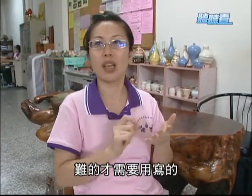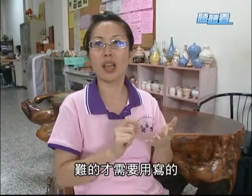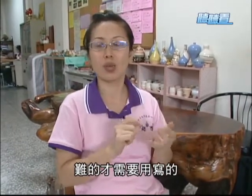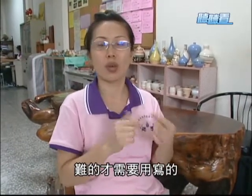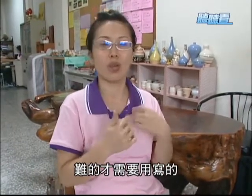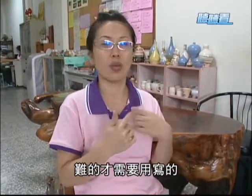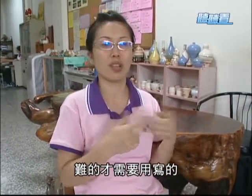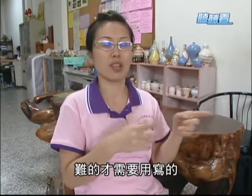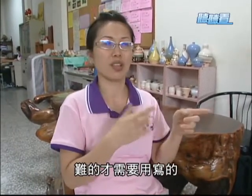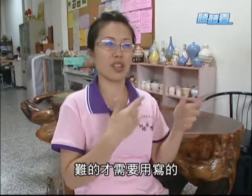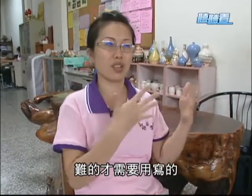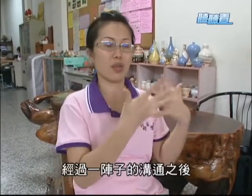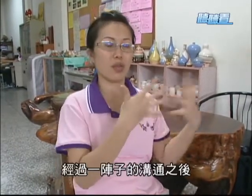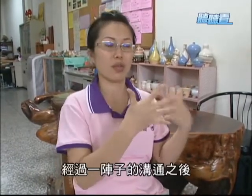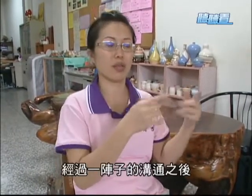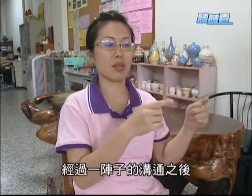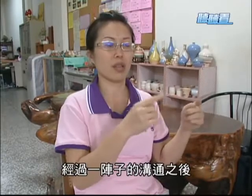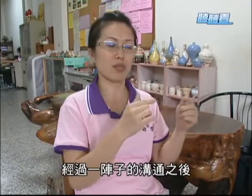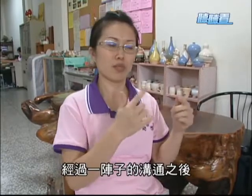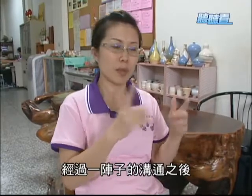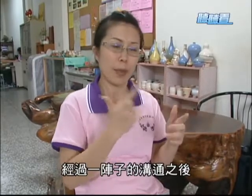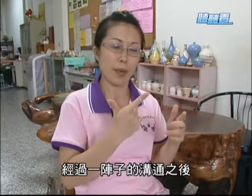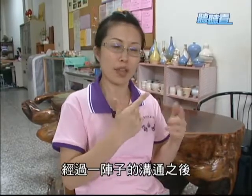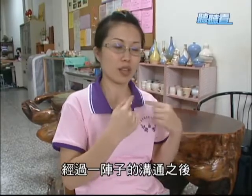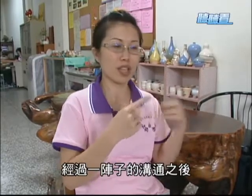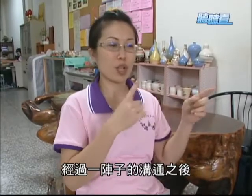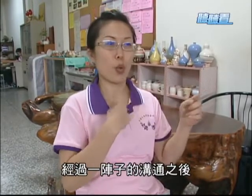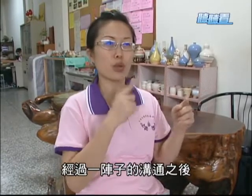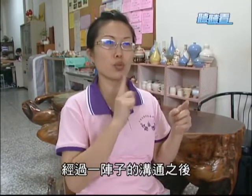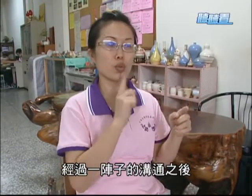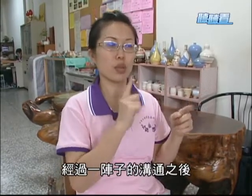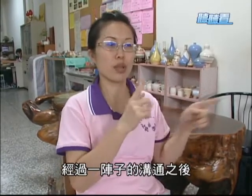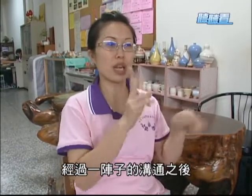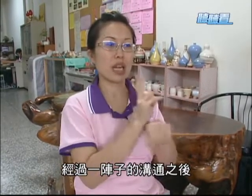的。经过一阵子的沟通之后，